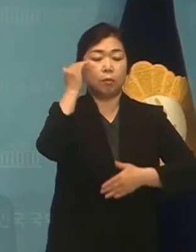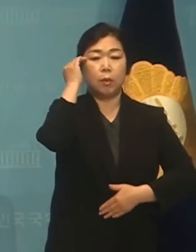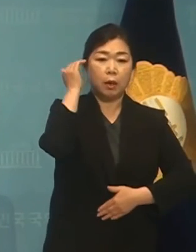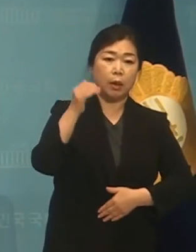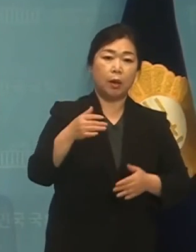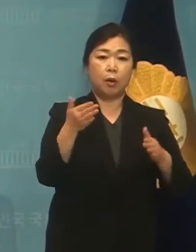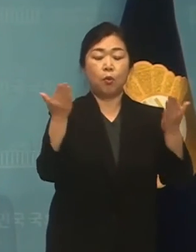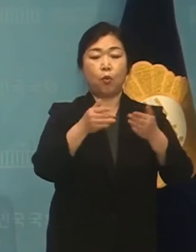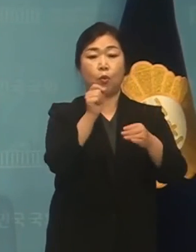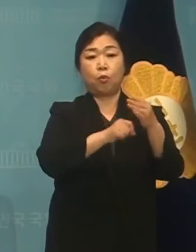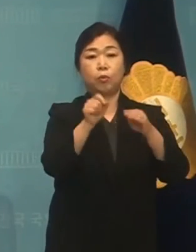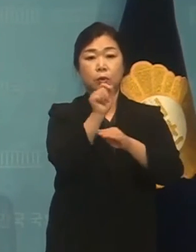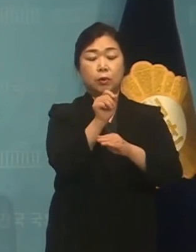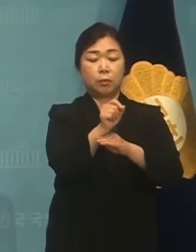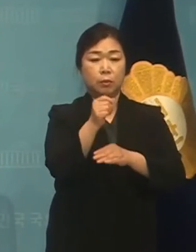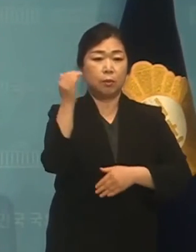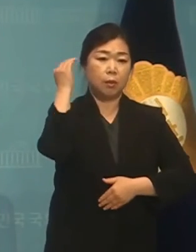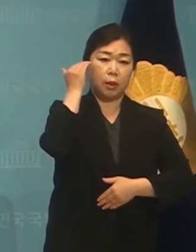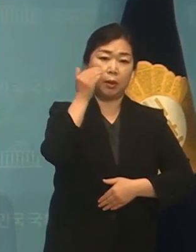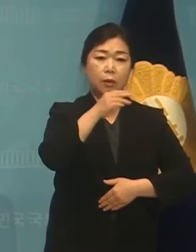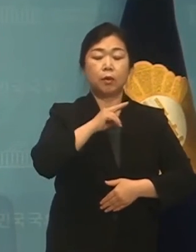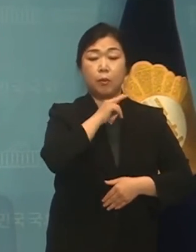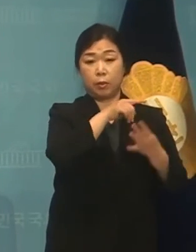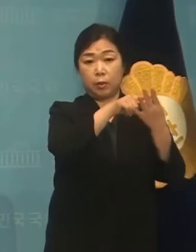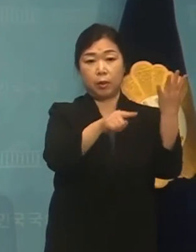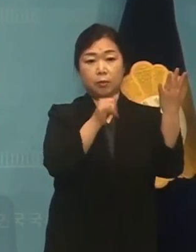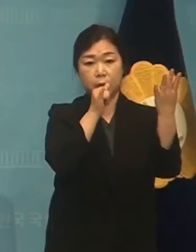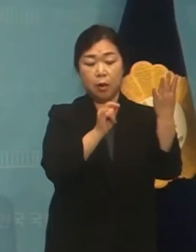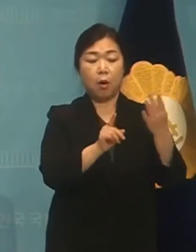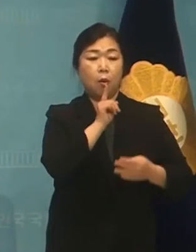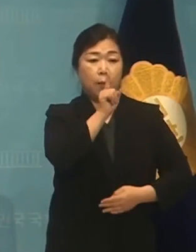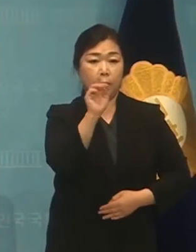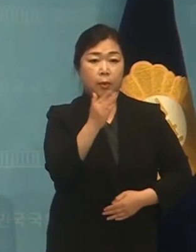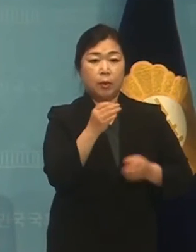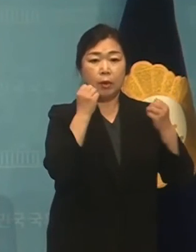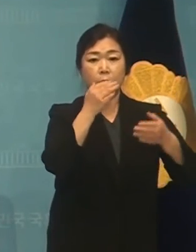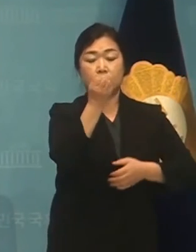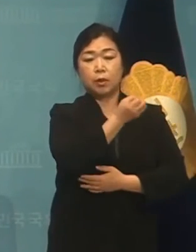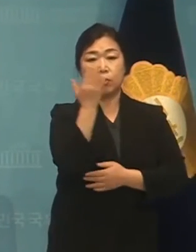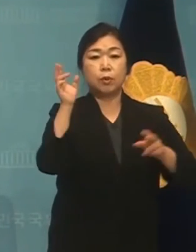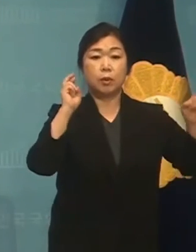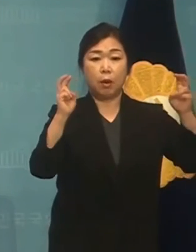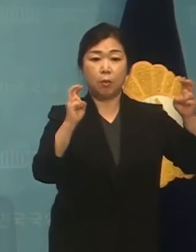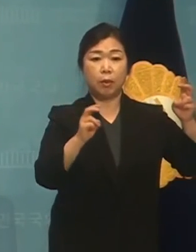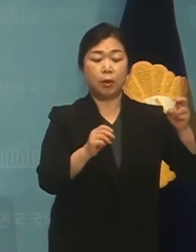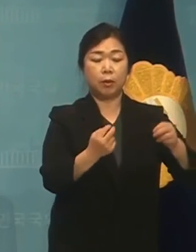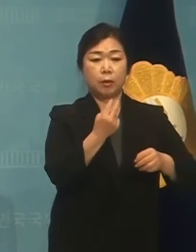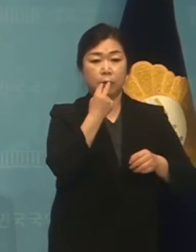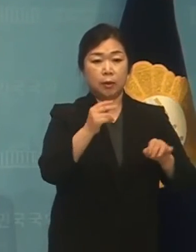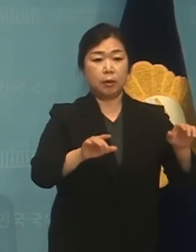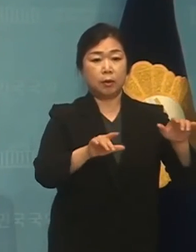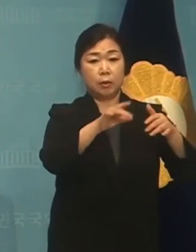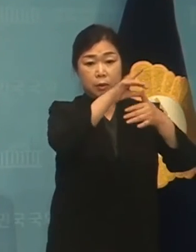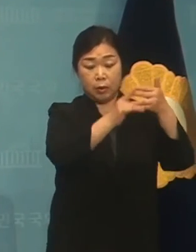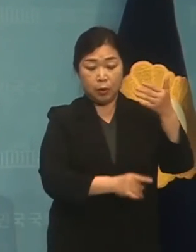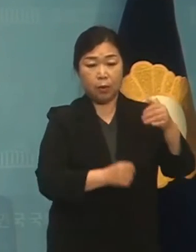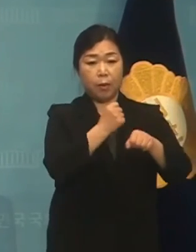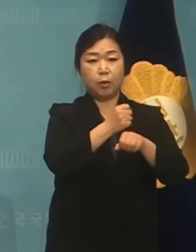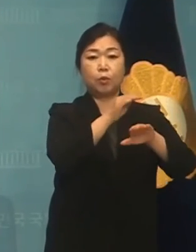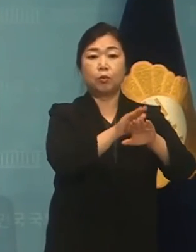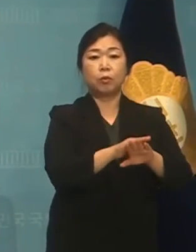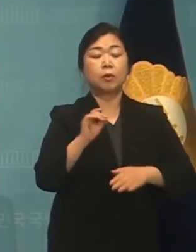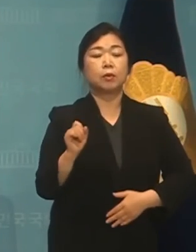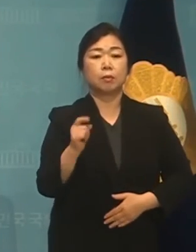업무방해, 공무집행방해 혐의입니다. 우리는 이 고발이 새로운 신문사업의 생태계를